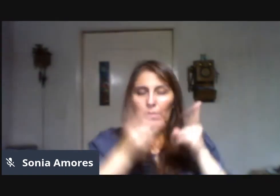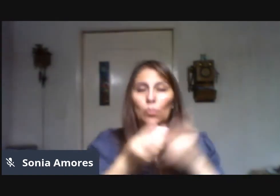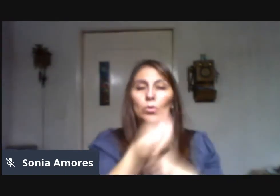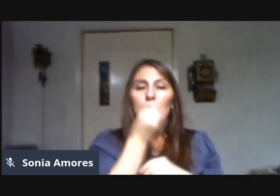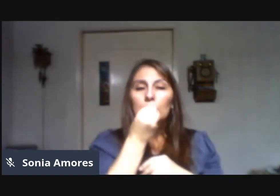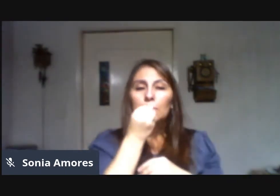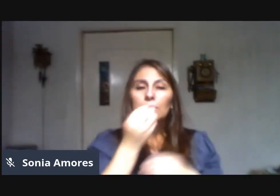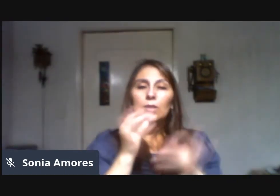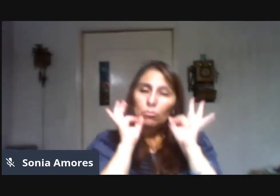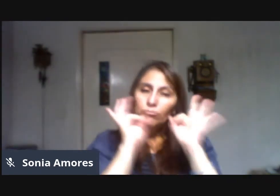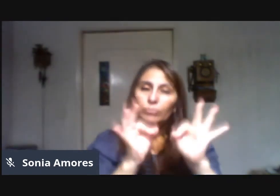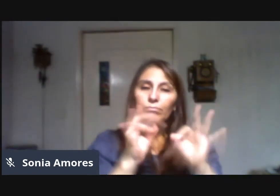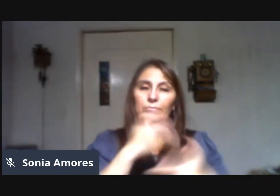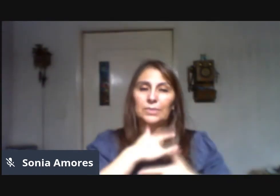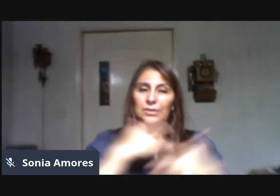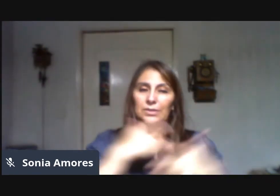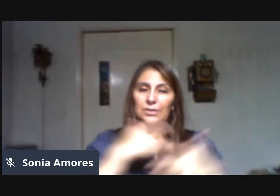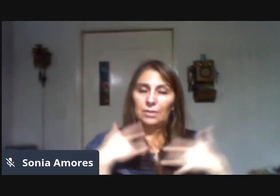Gracias.